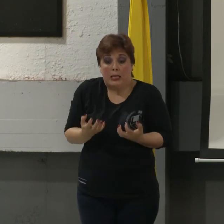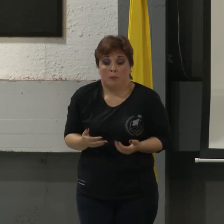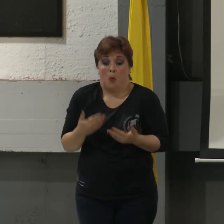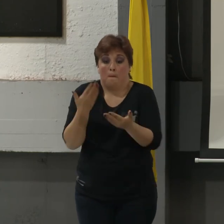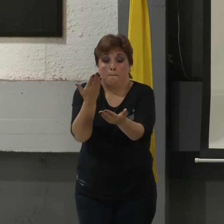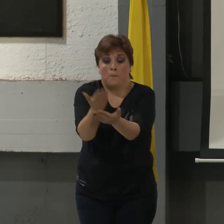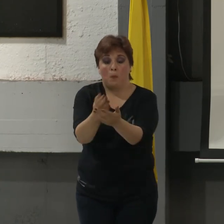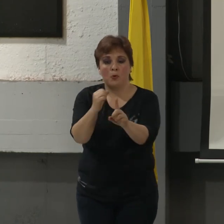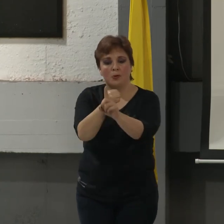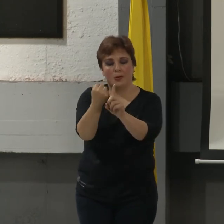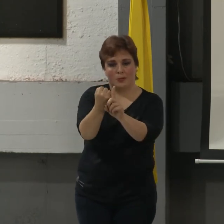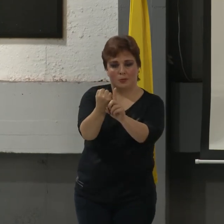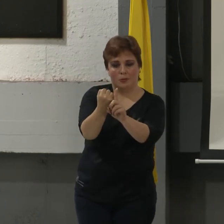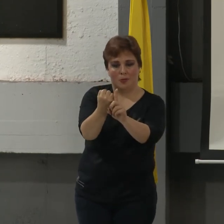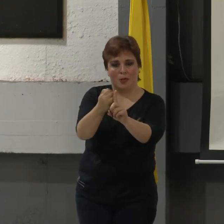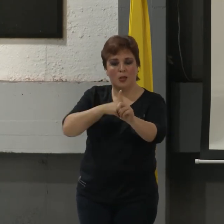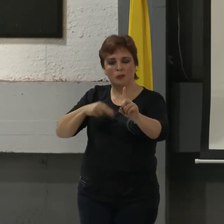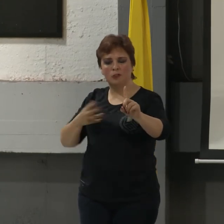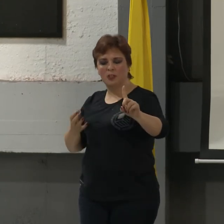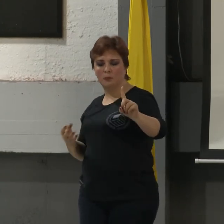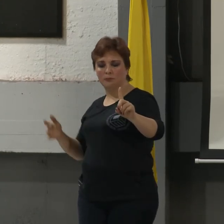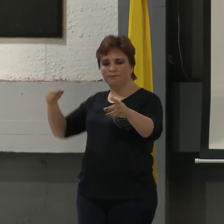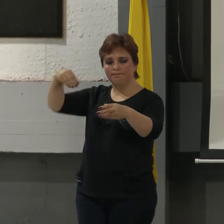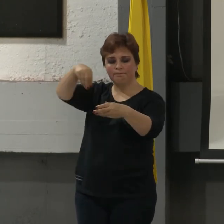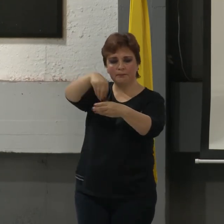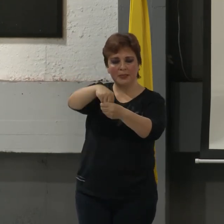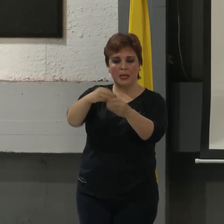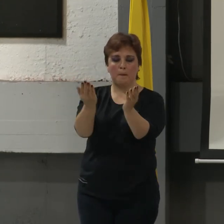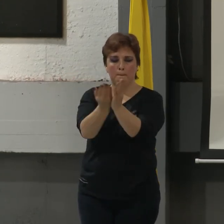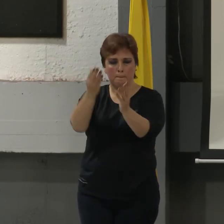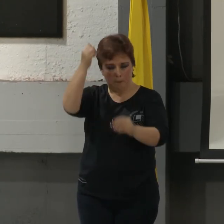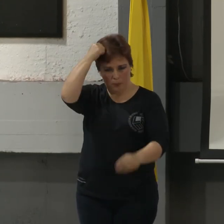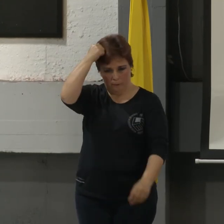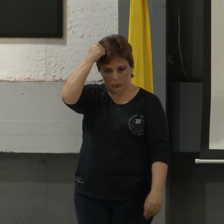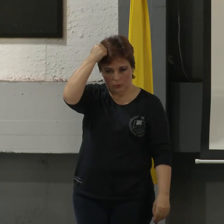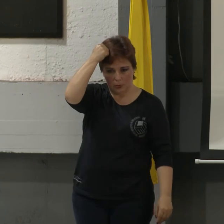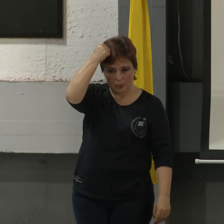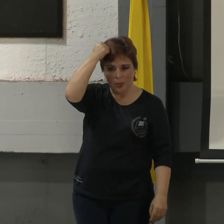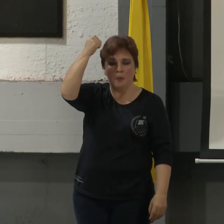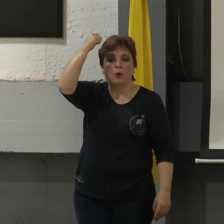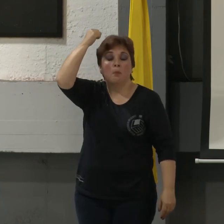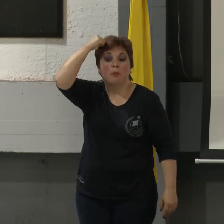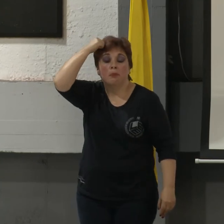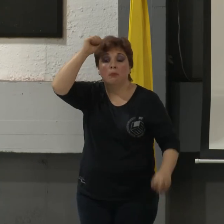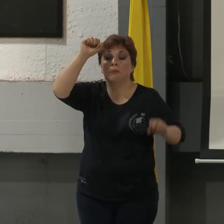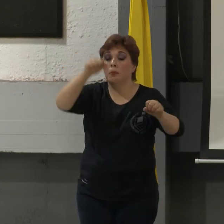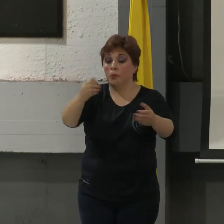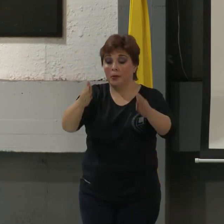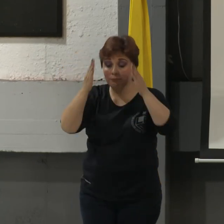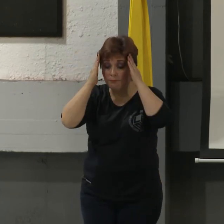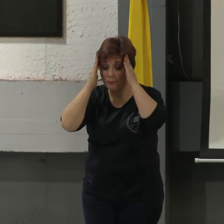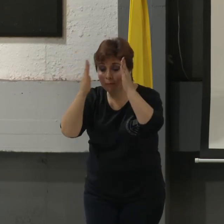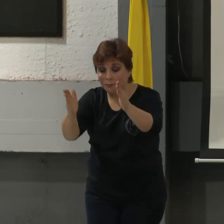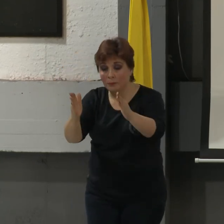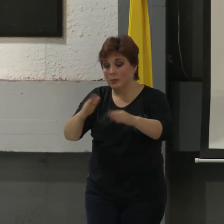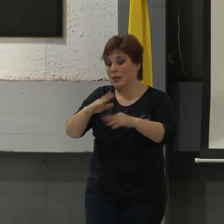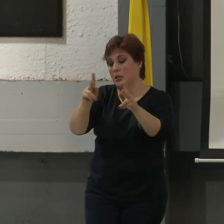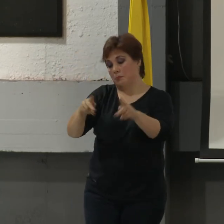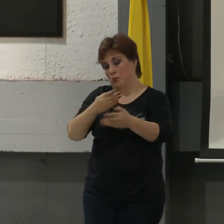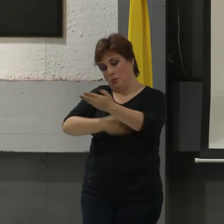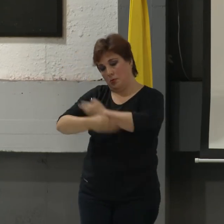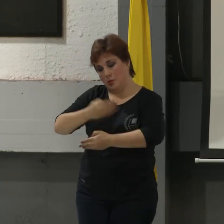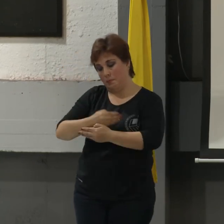educadores idóneos y comprometidos con la formación académica y social de las poblaciones con discapacidad talentos o